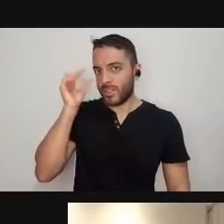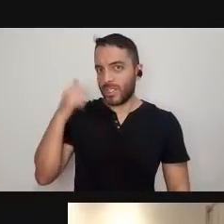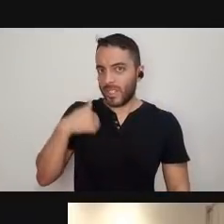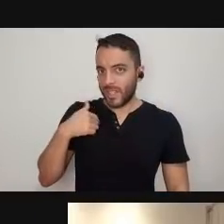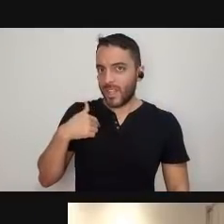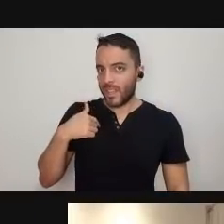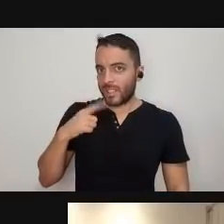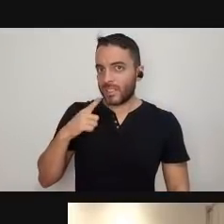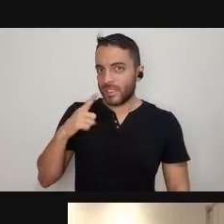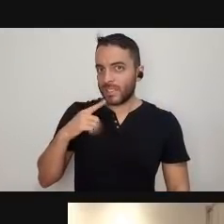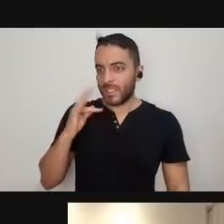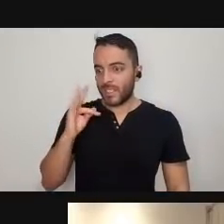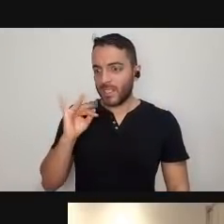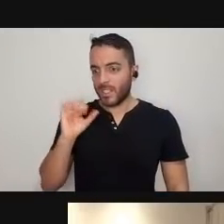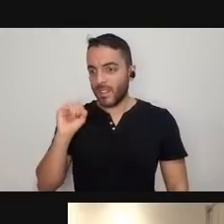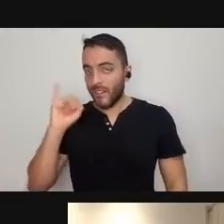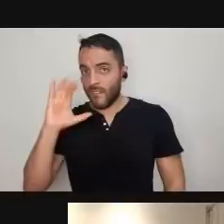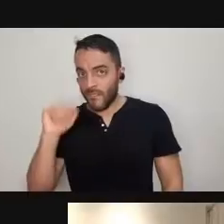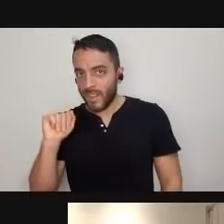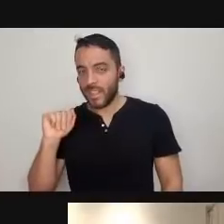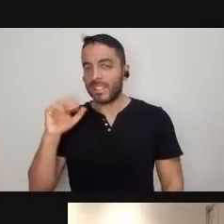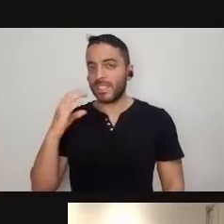pela física, pela ciência,